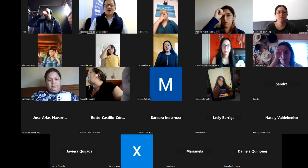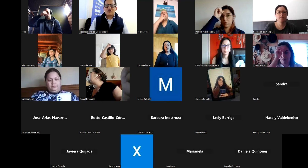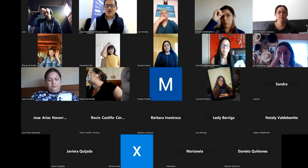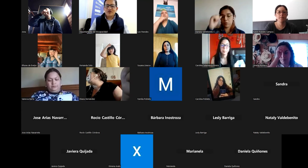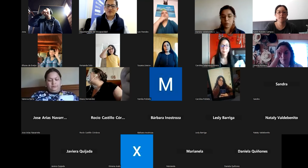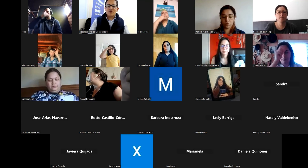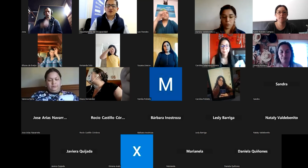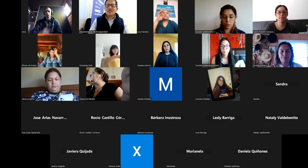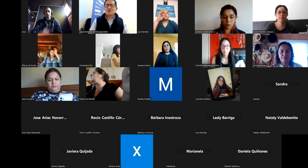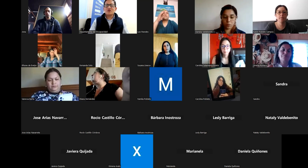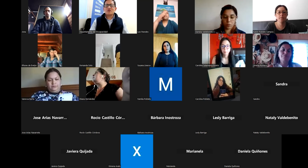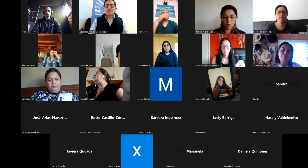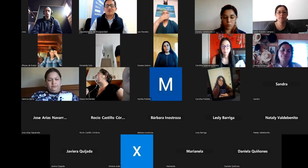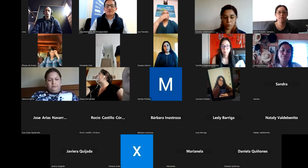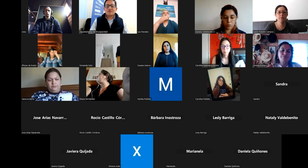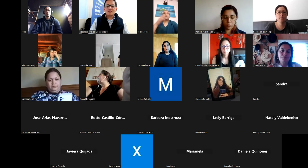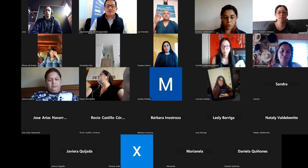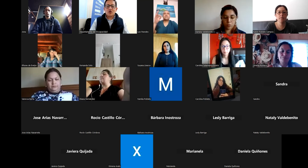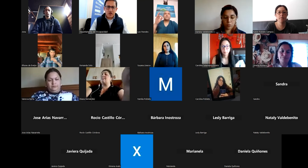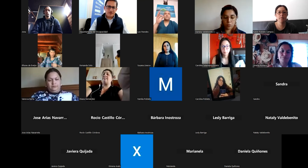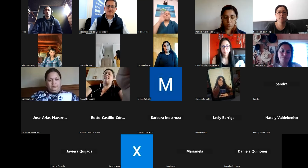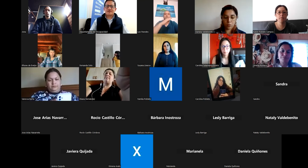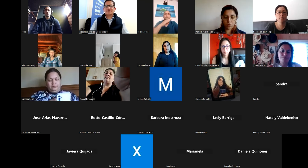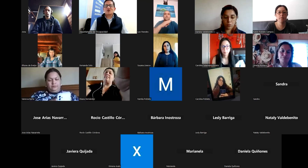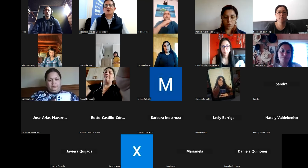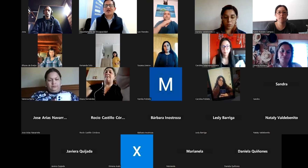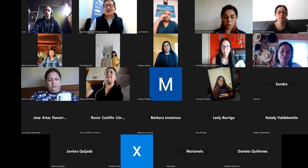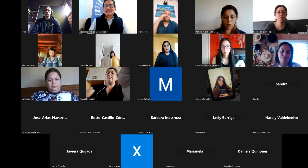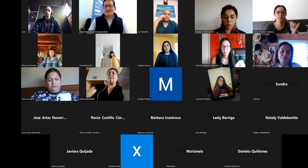nos vemos el próximo jueves, ¿cómo lo van a decir?